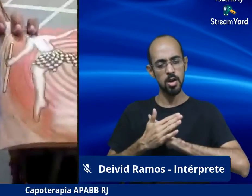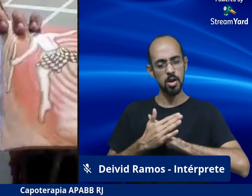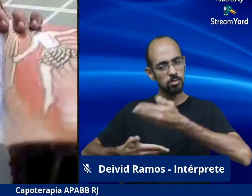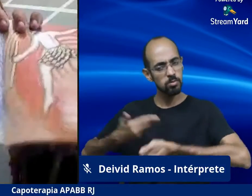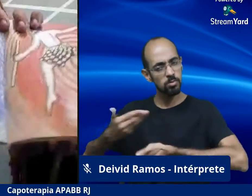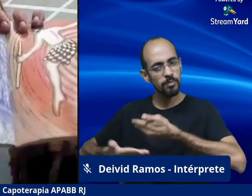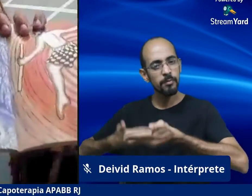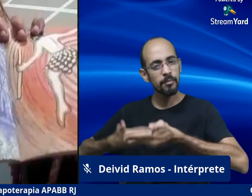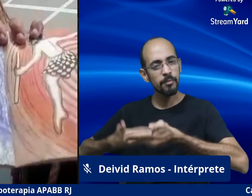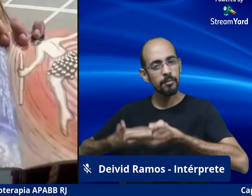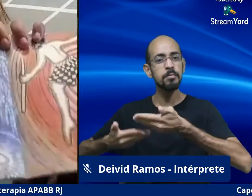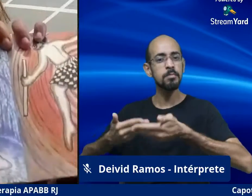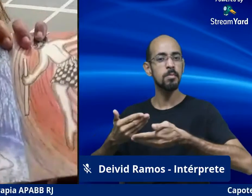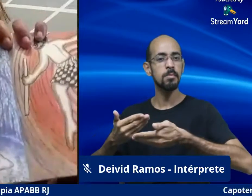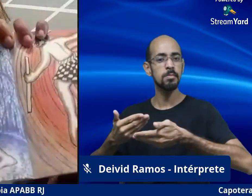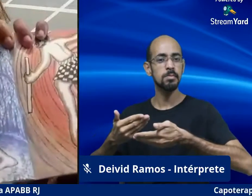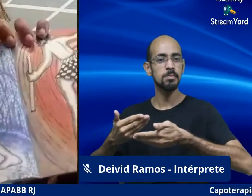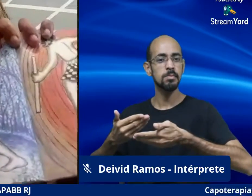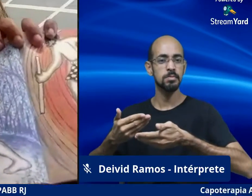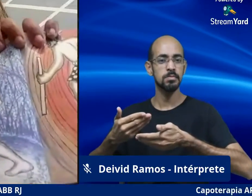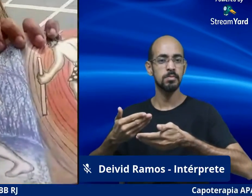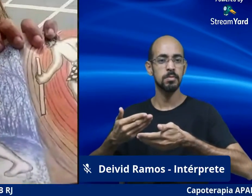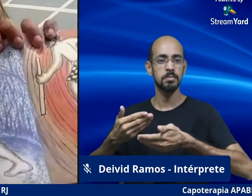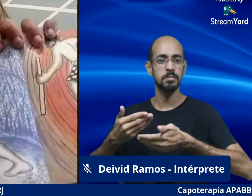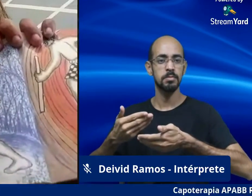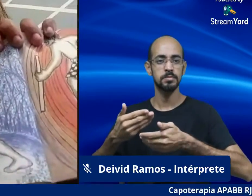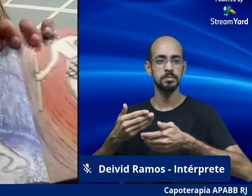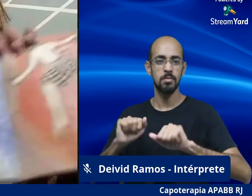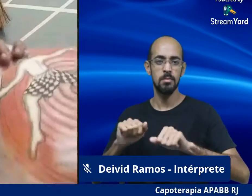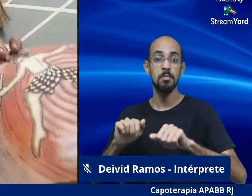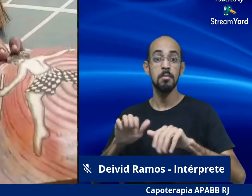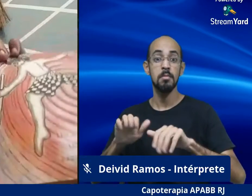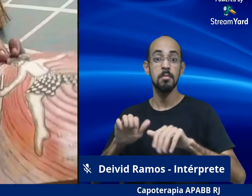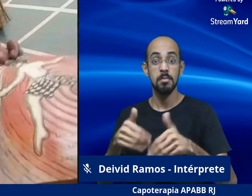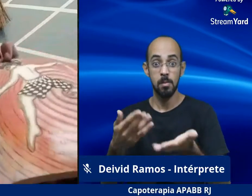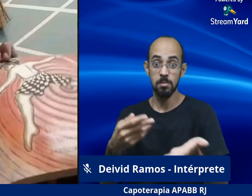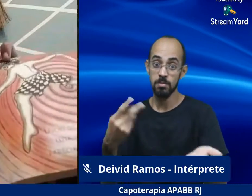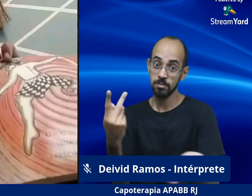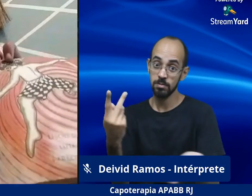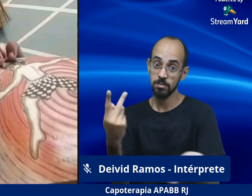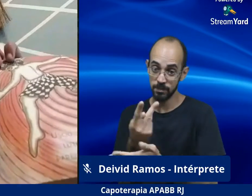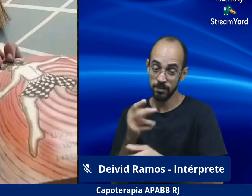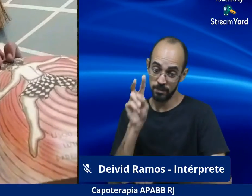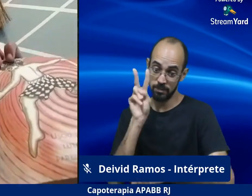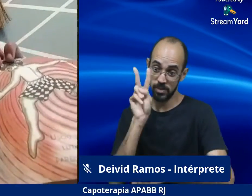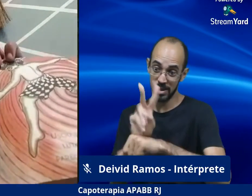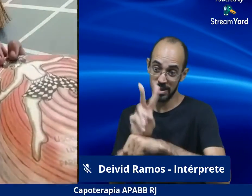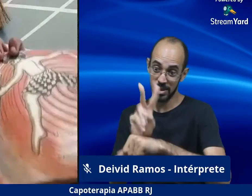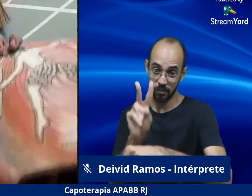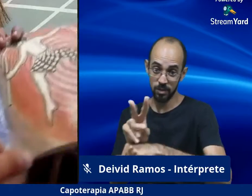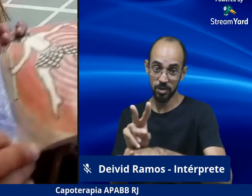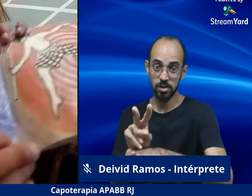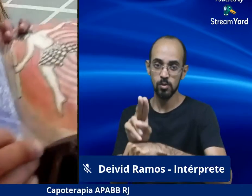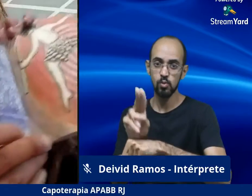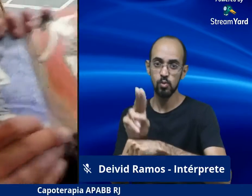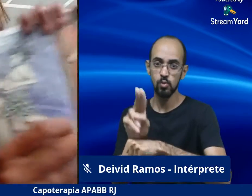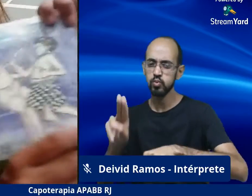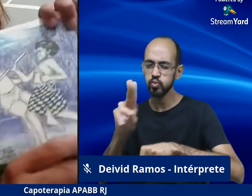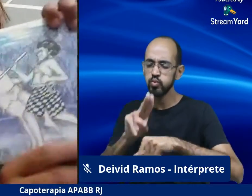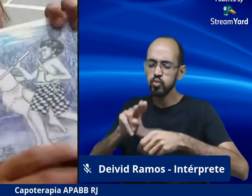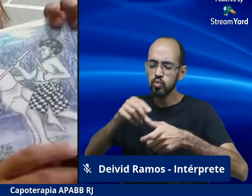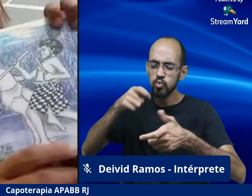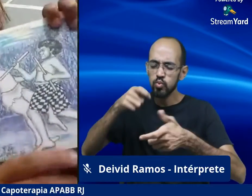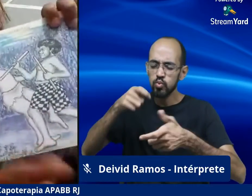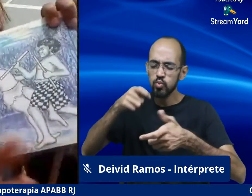crianças dessa tribo. Foi aí que, para defendê-los, usou de uma luta que parecia